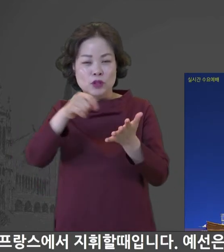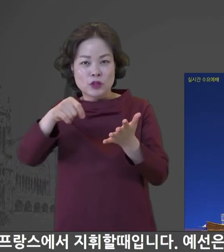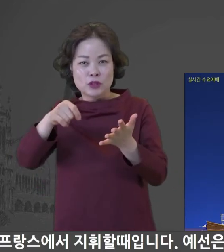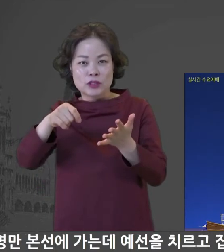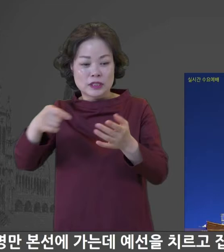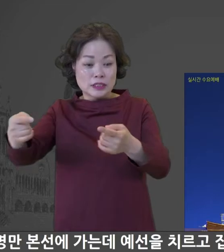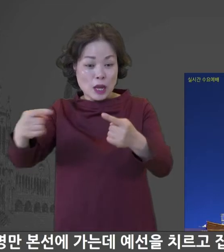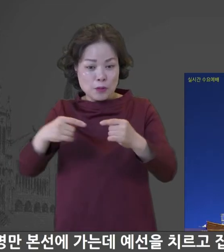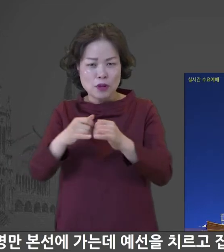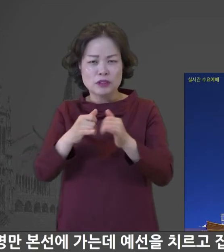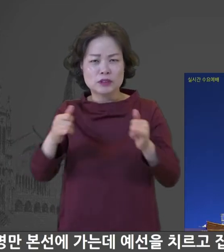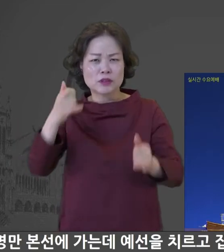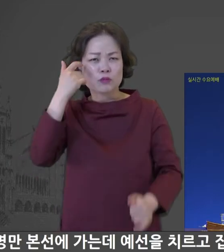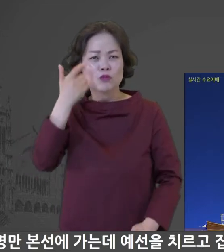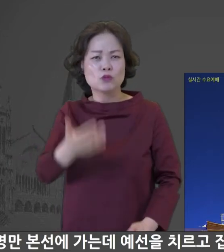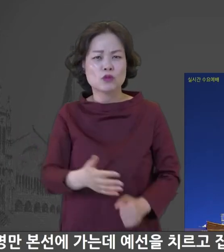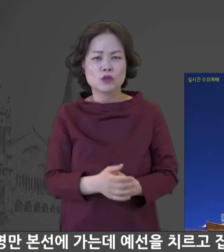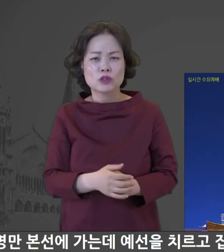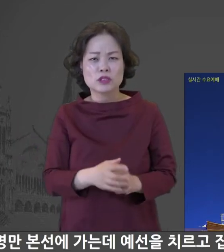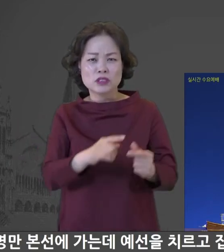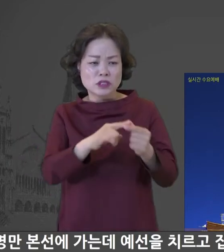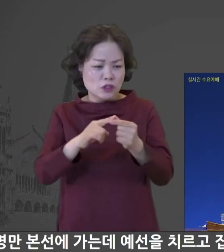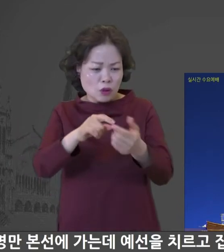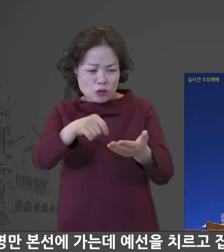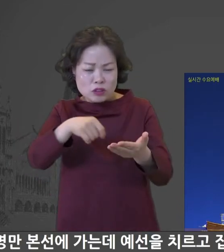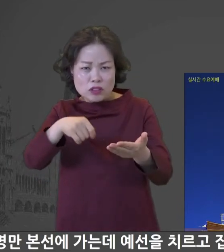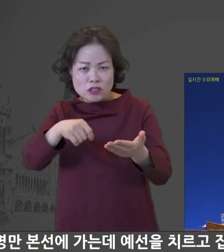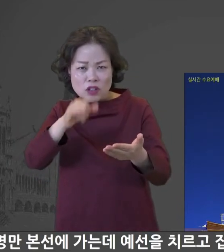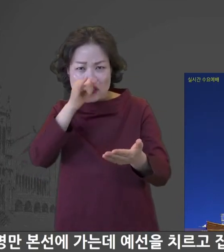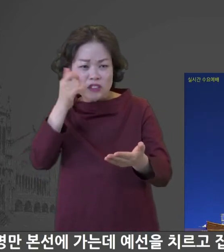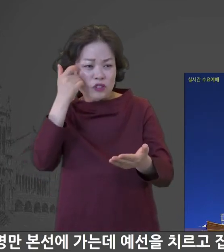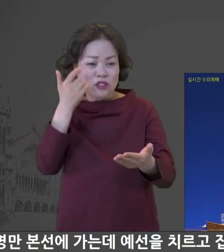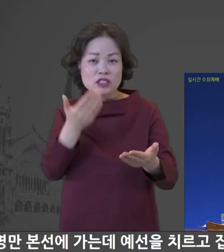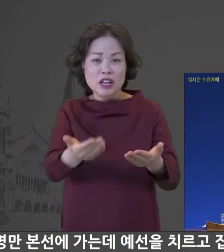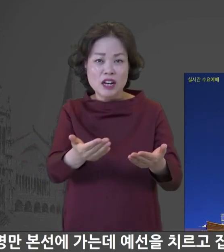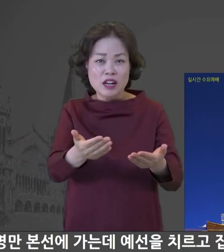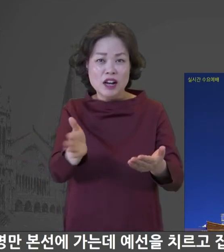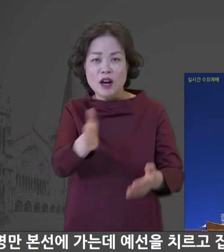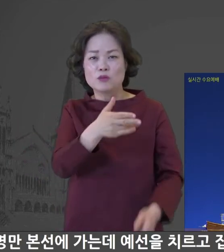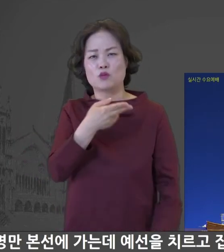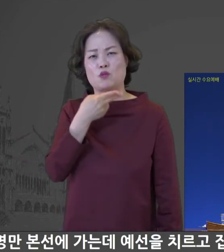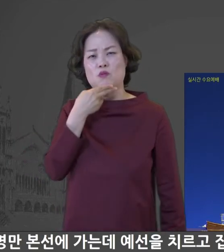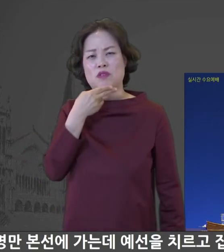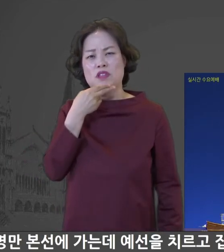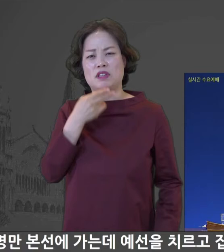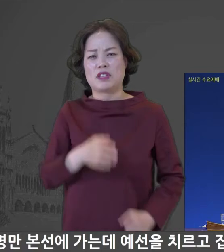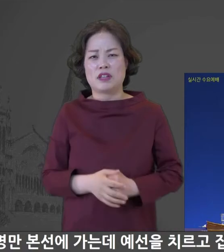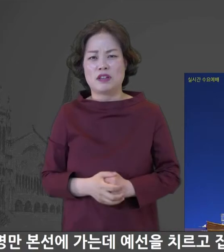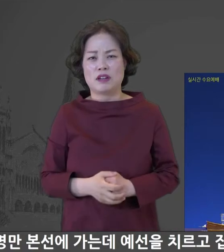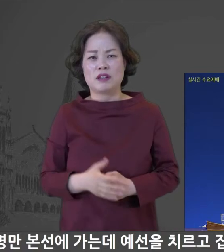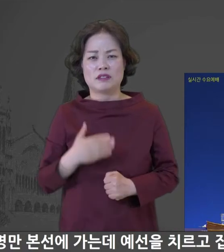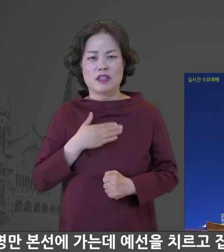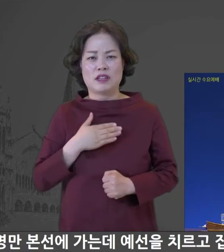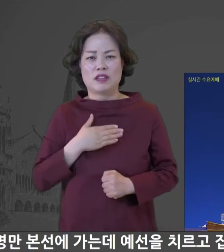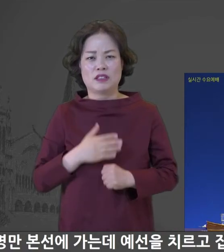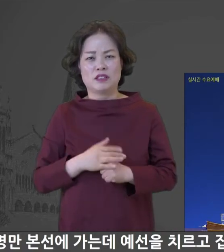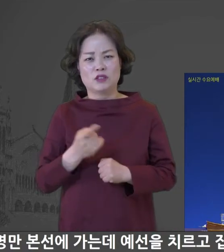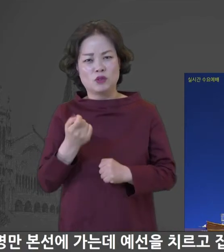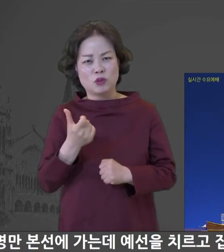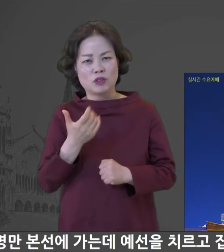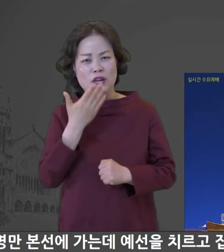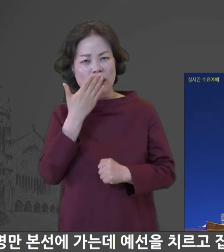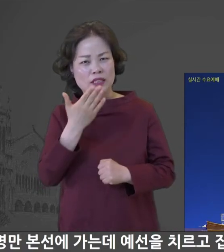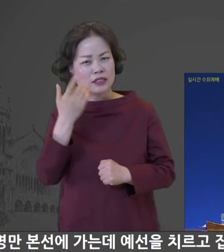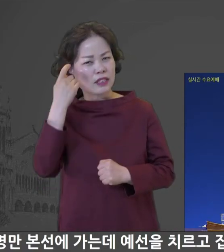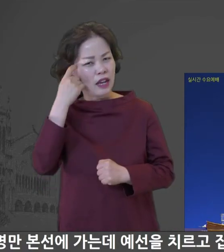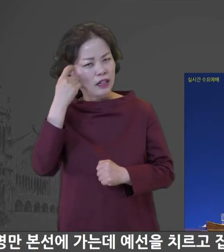콩쿠르에 참여한 분들에게 제가 여쭤봤죠. 그런 글씨가 써져서 왔느냐? 아무도 없더라고요. 그래서 내가 조금 가능성 있는